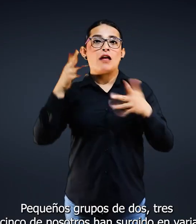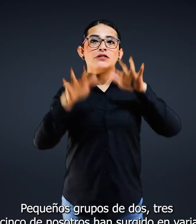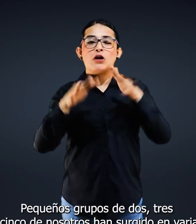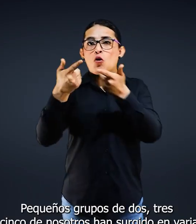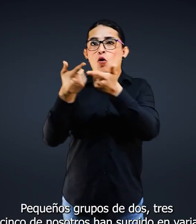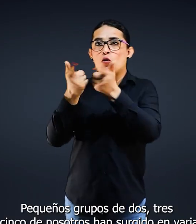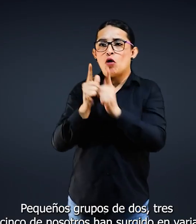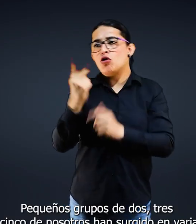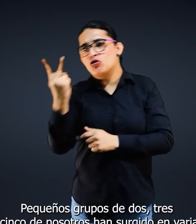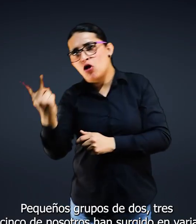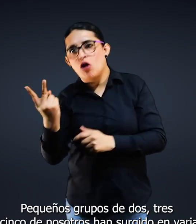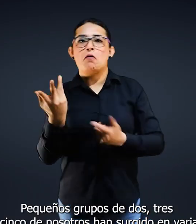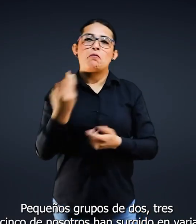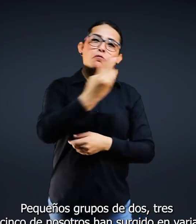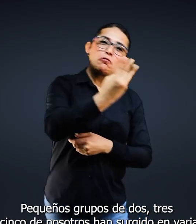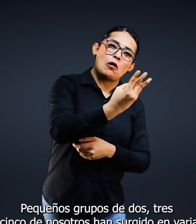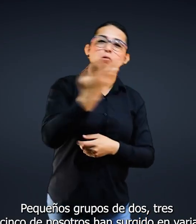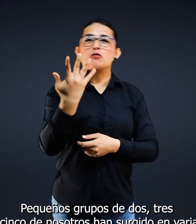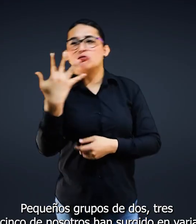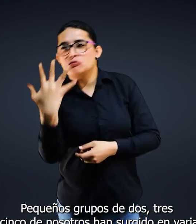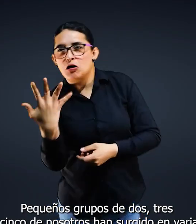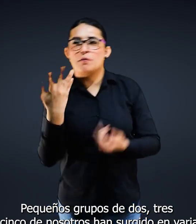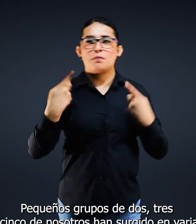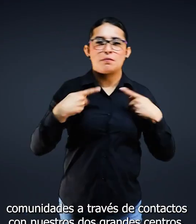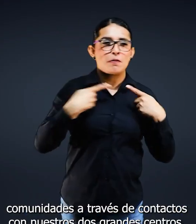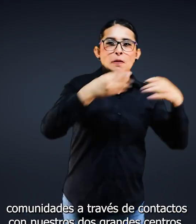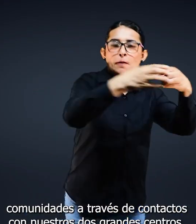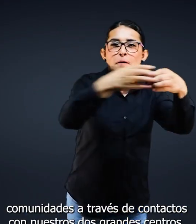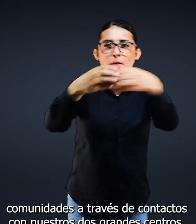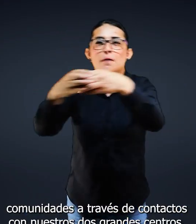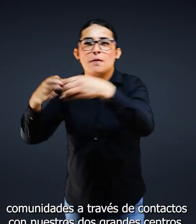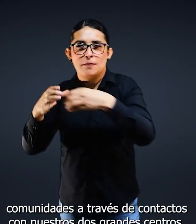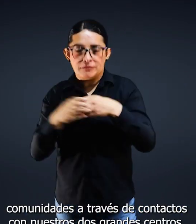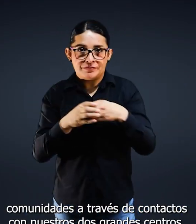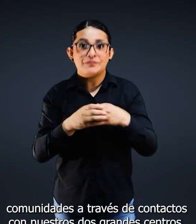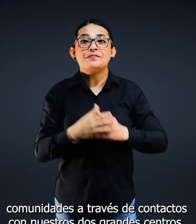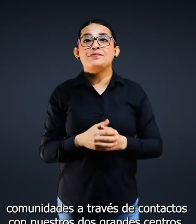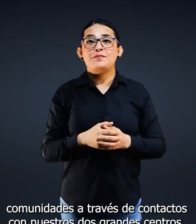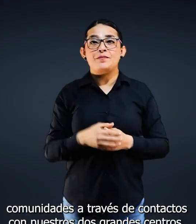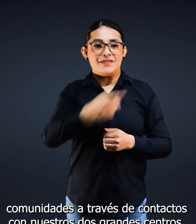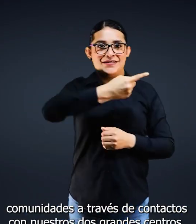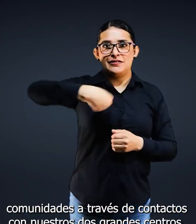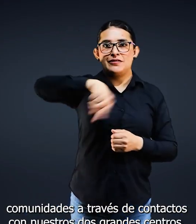Pequeños grupos de 2, 3 o 5 de nosotros han surgido en varias comunidades a través de contactos con nuestros 2 grandes